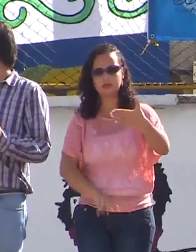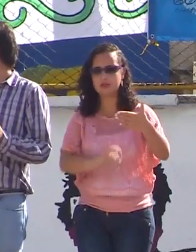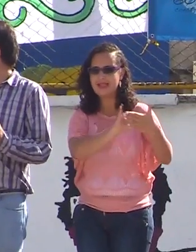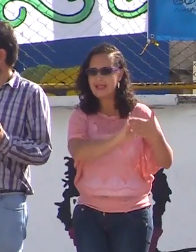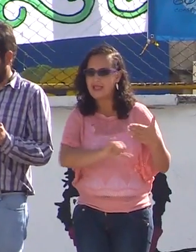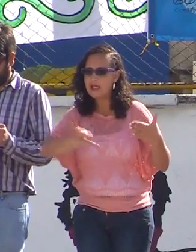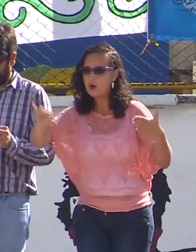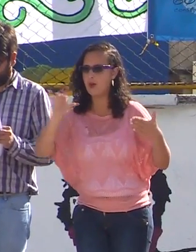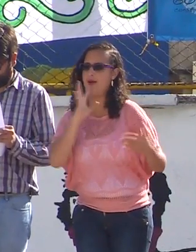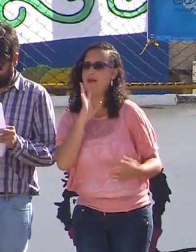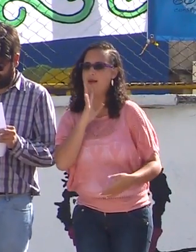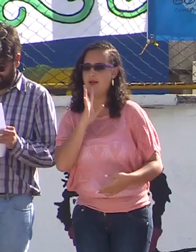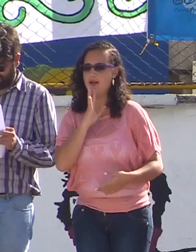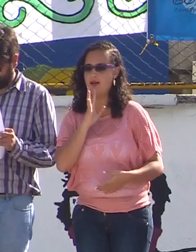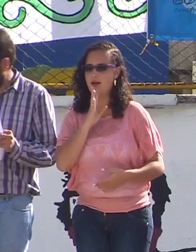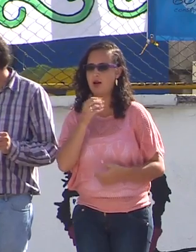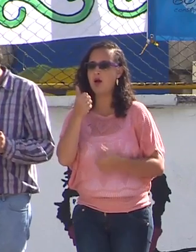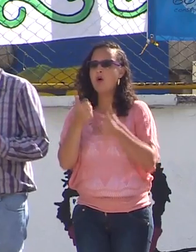Superior Universitario,